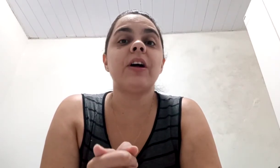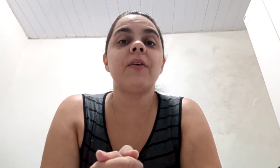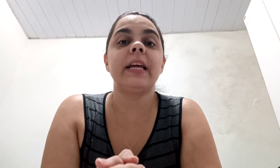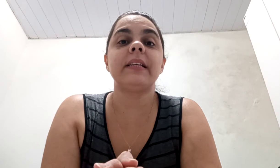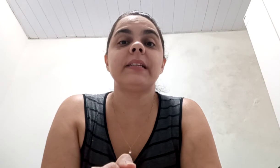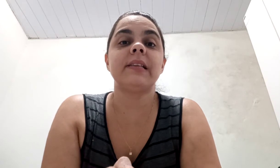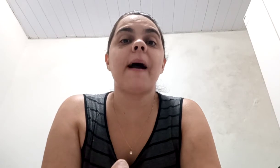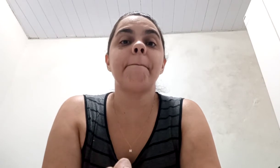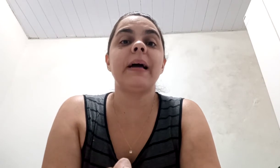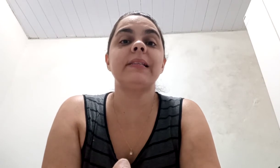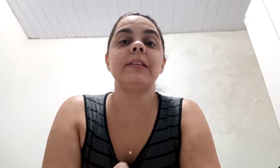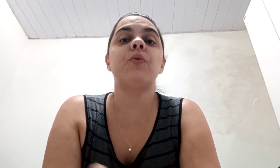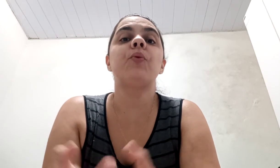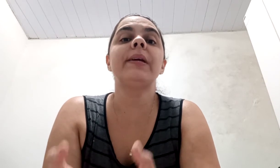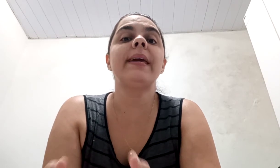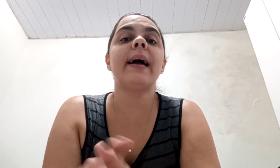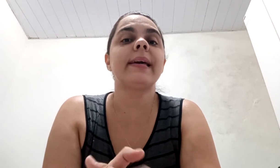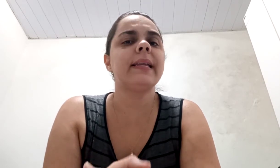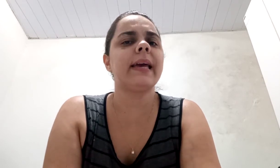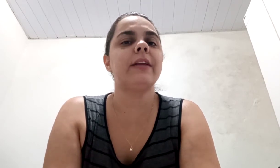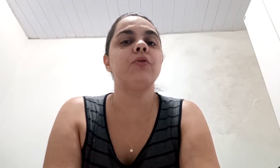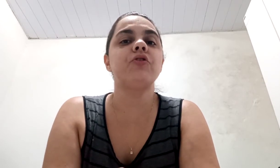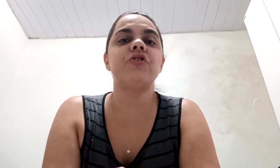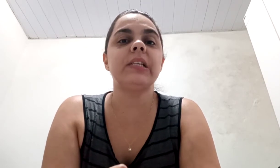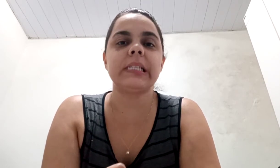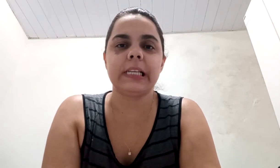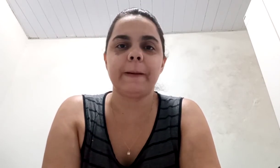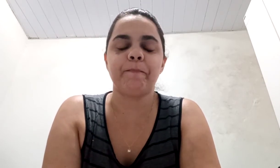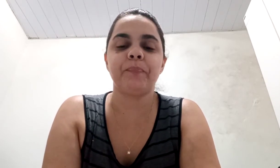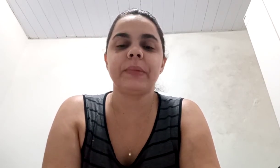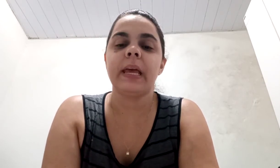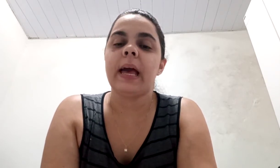dar uma olhada nesse rapazinho. O que é que ele quer nos dizer?